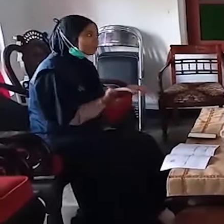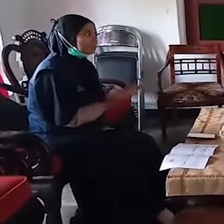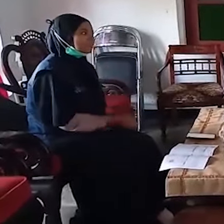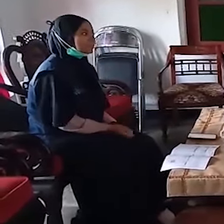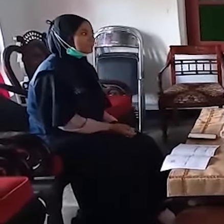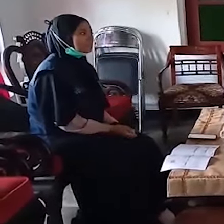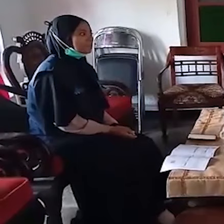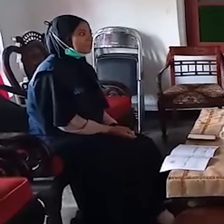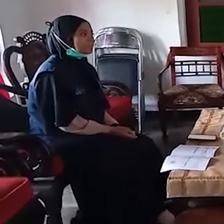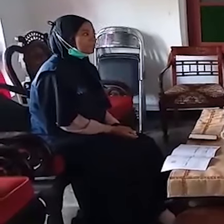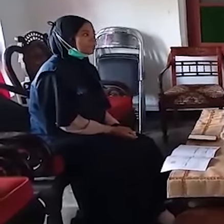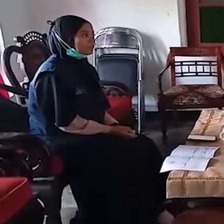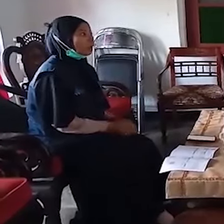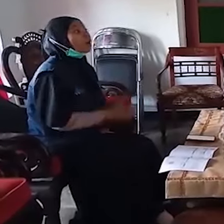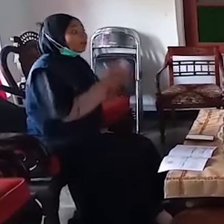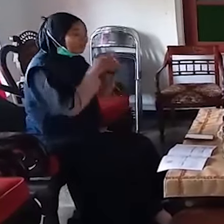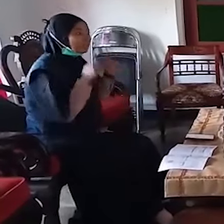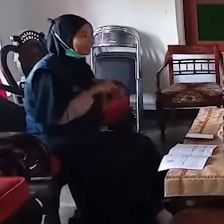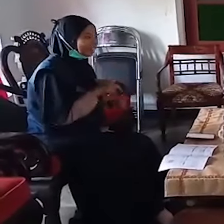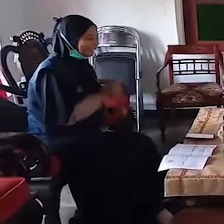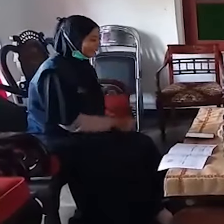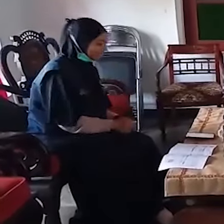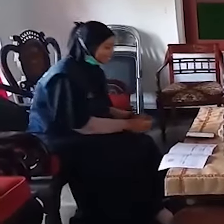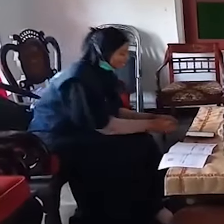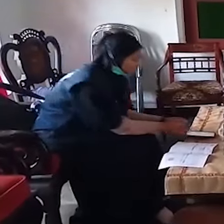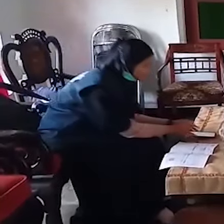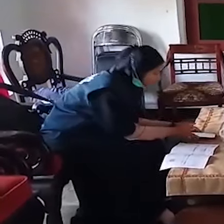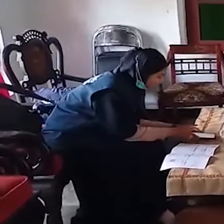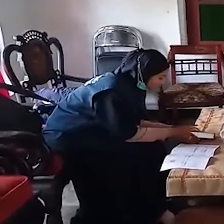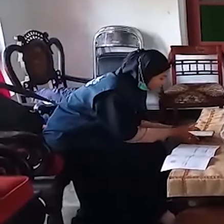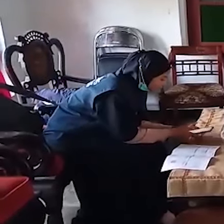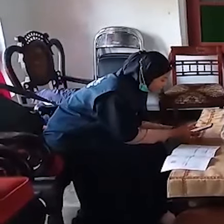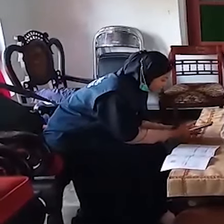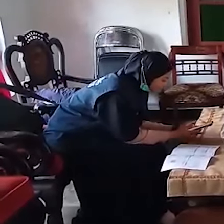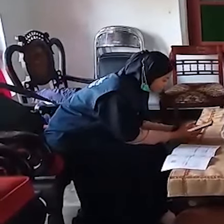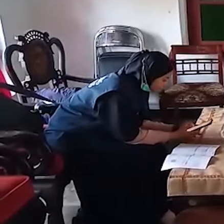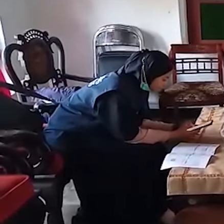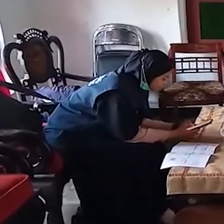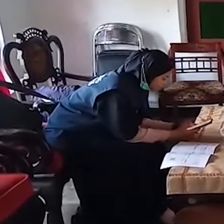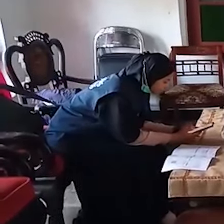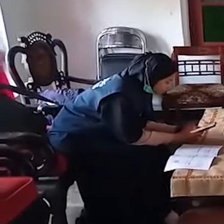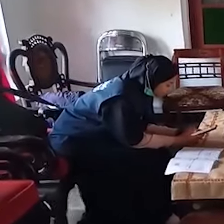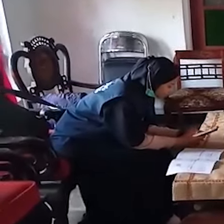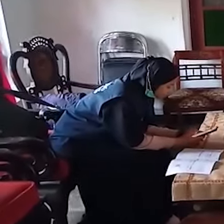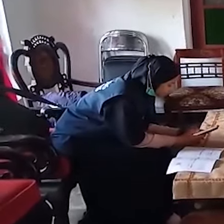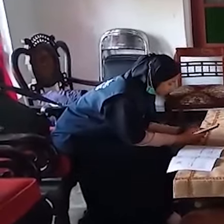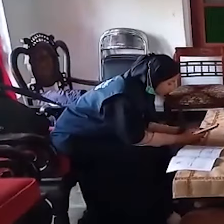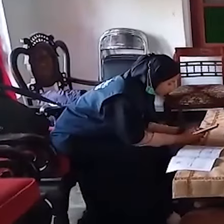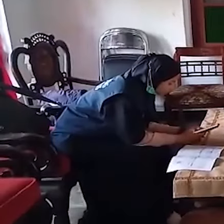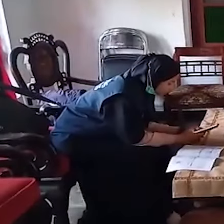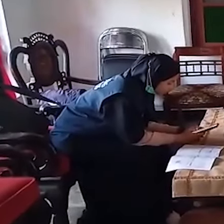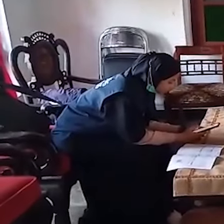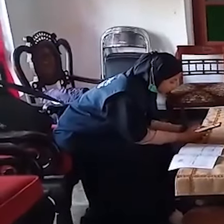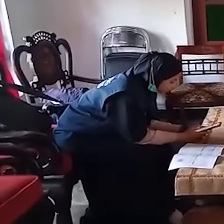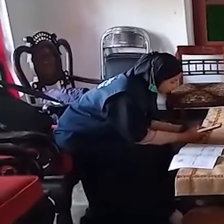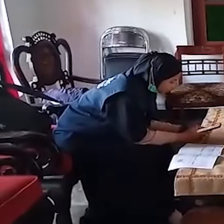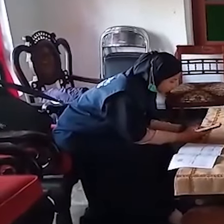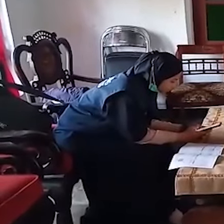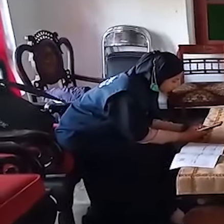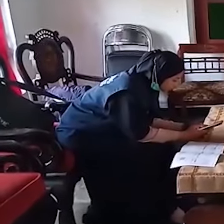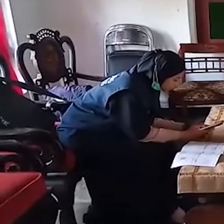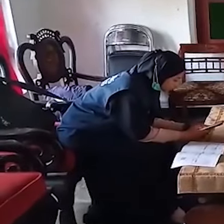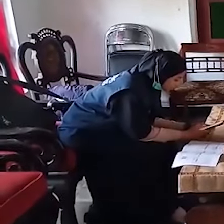Kita yang jelasin. Ini kita dari sini-sini, mau ada sensus, gitu. Kita yang jelasin. Dan kalau misalkan